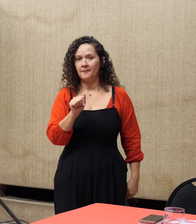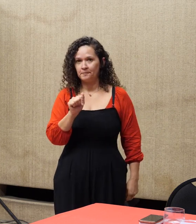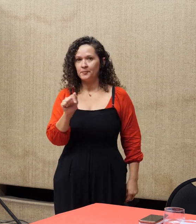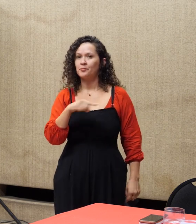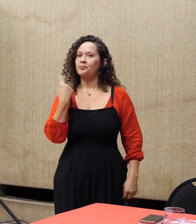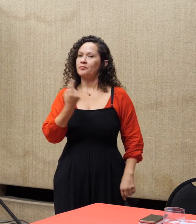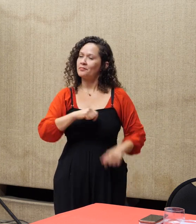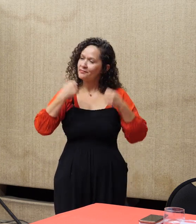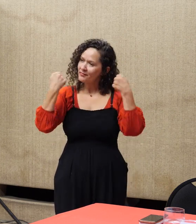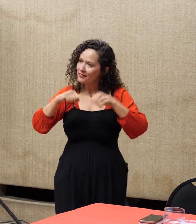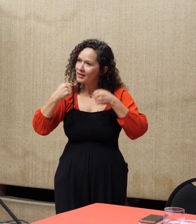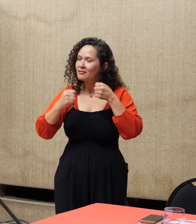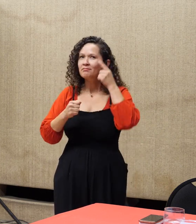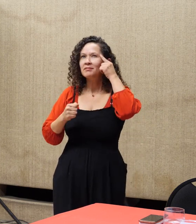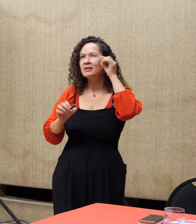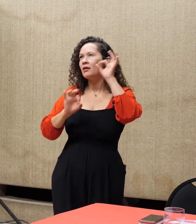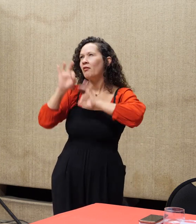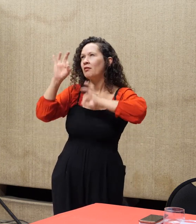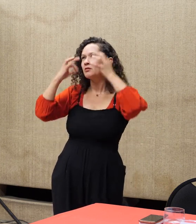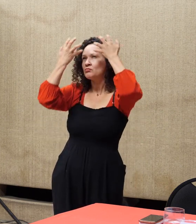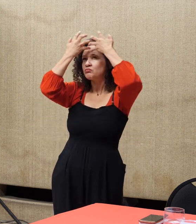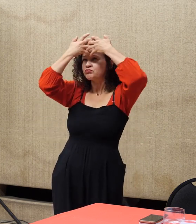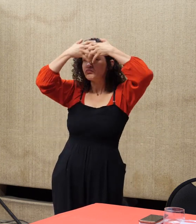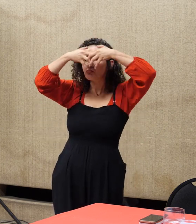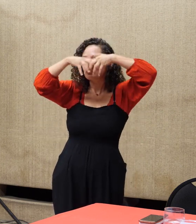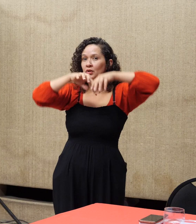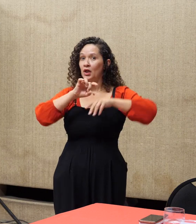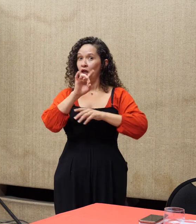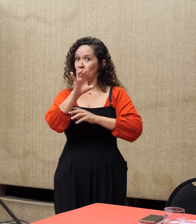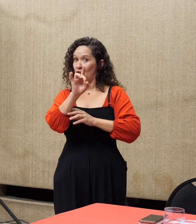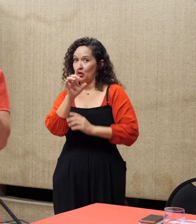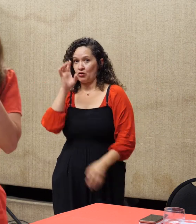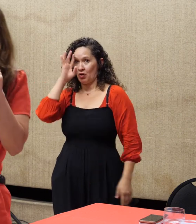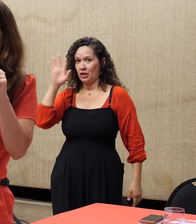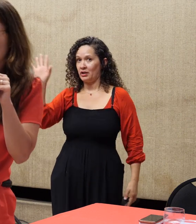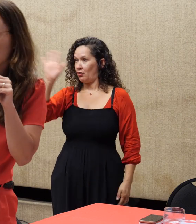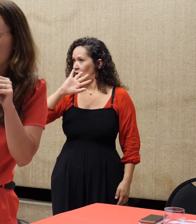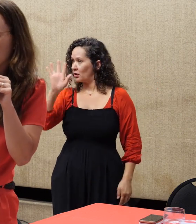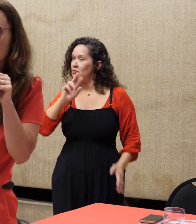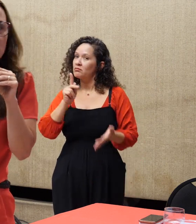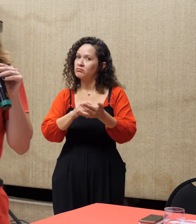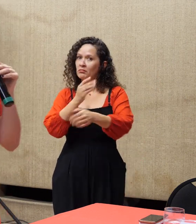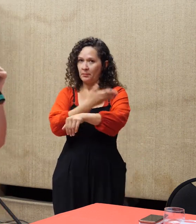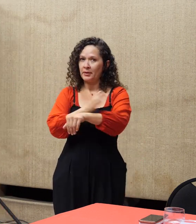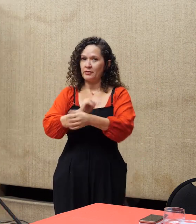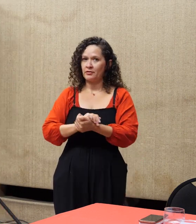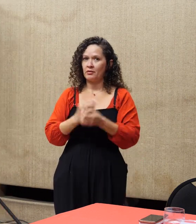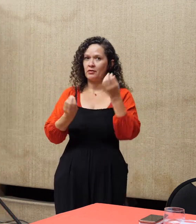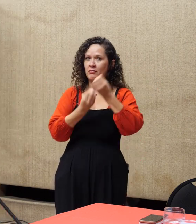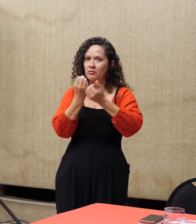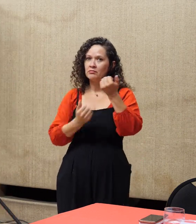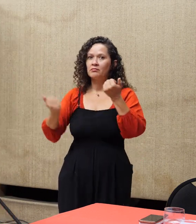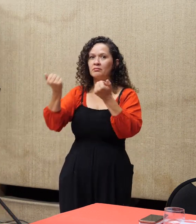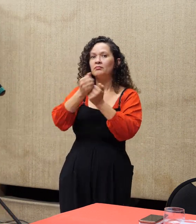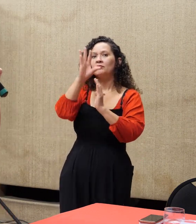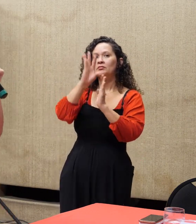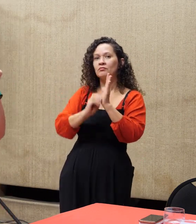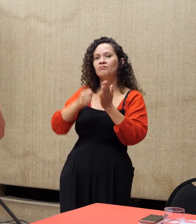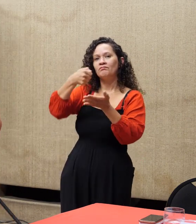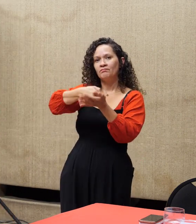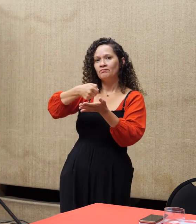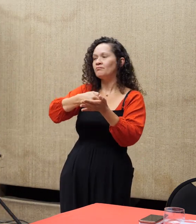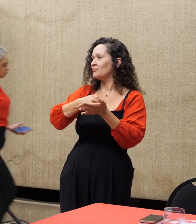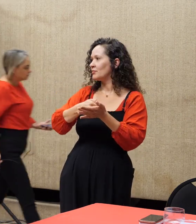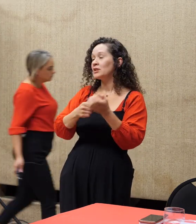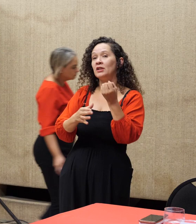é que a gente precisa de pensar, não só retoricamente, mas na prática, como superar o modelo